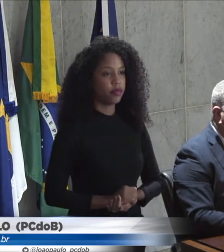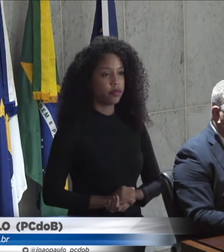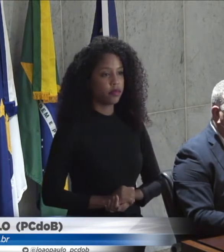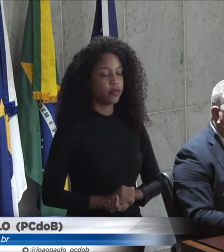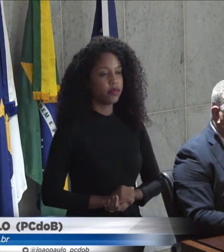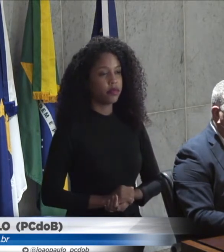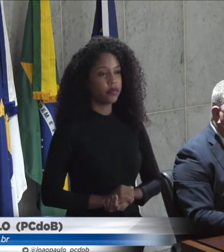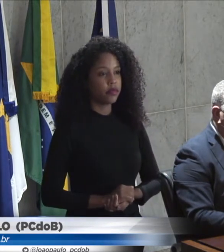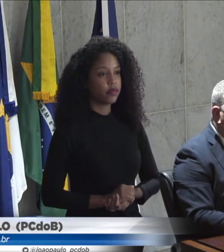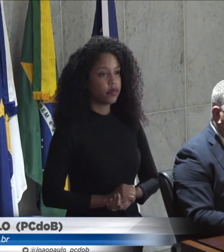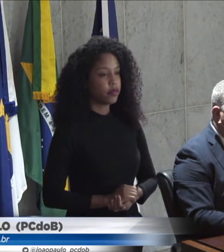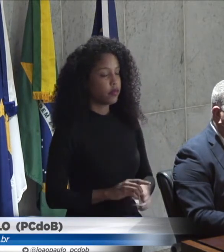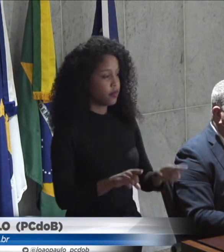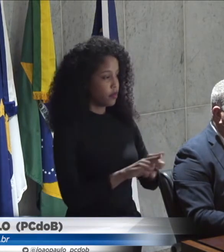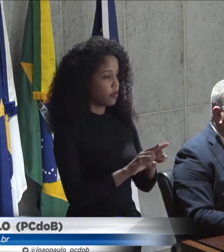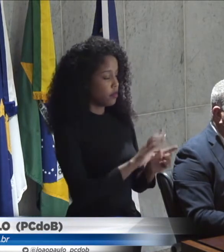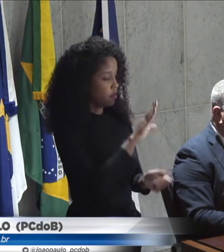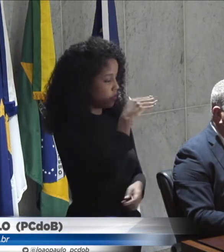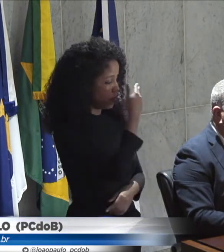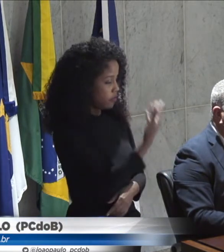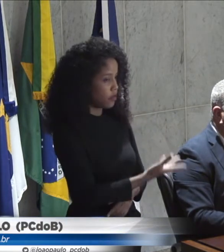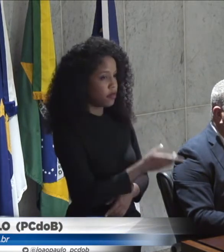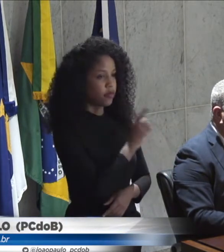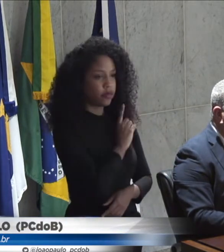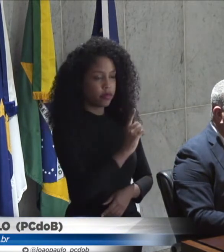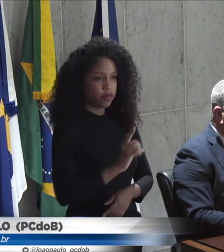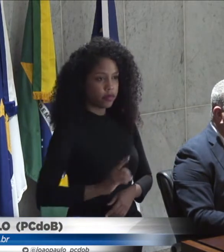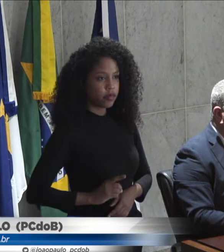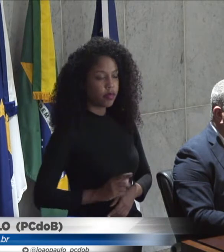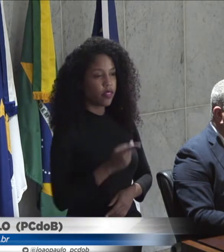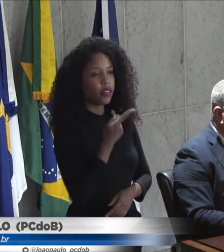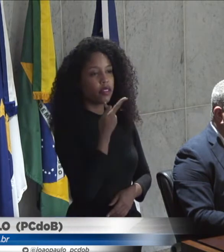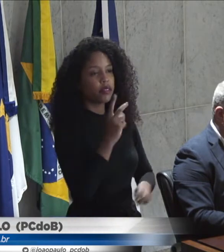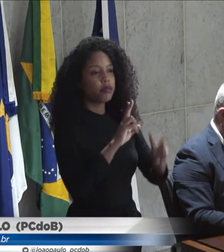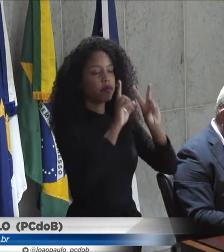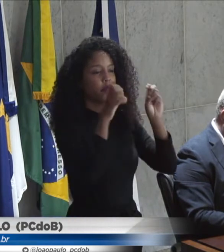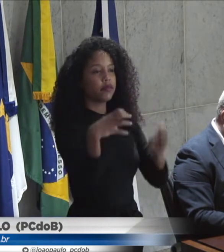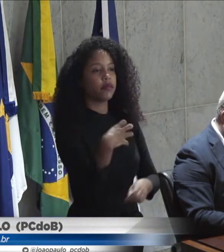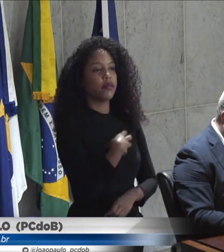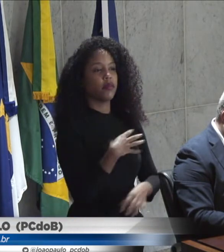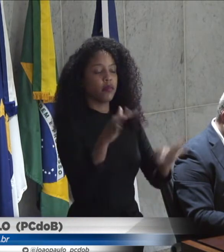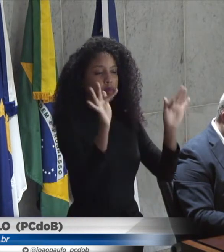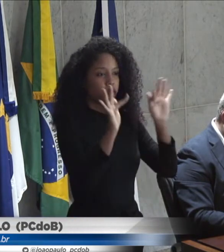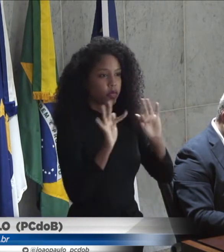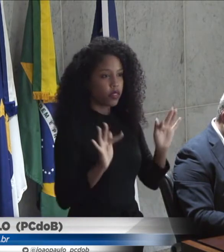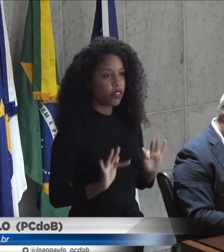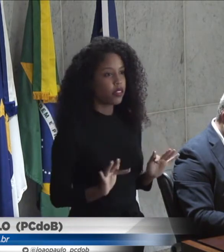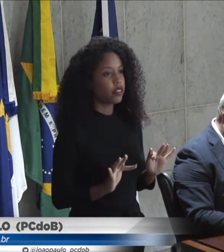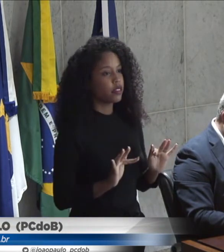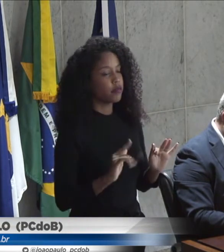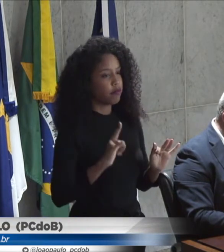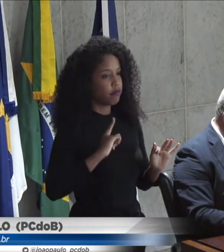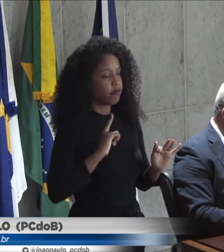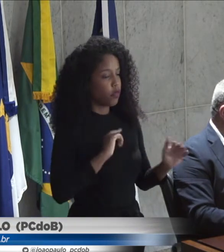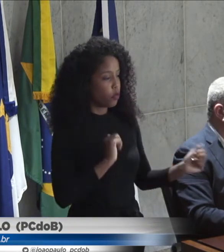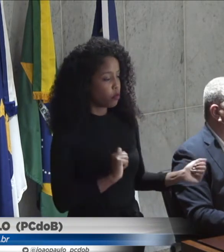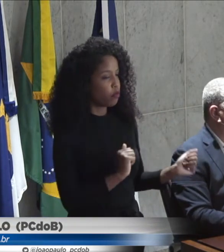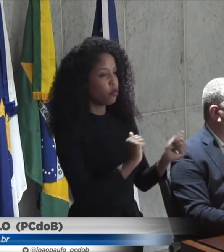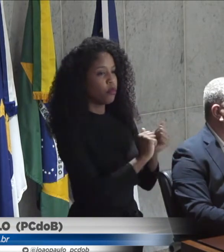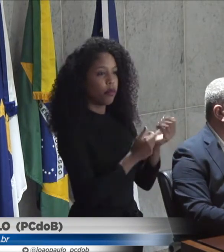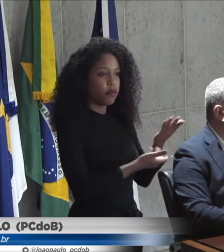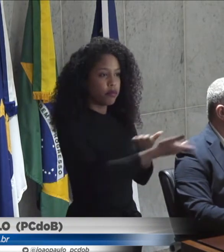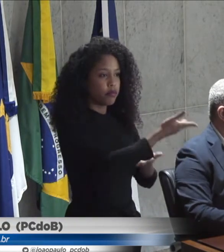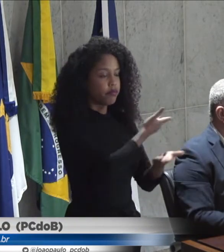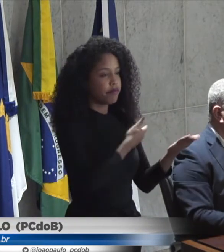queria, nobre deputado, querido companheiro Doriel, falar da alegria de ter convivido, estar convivendo com você nessa